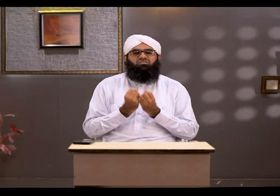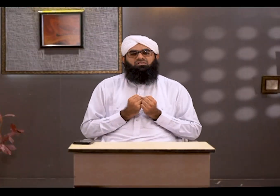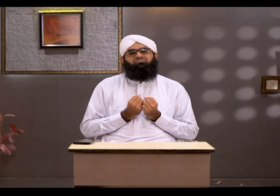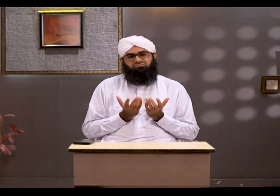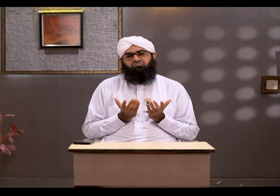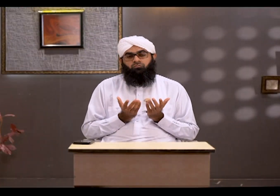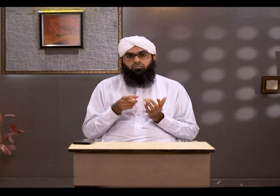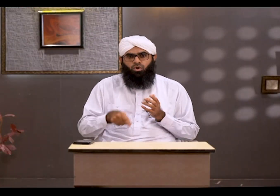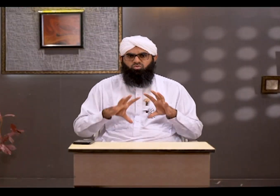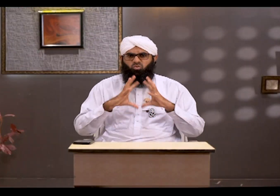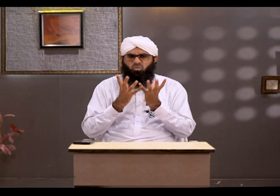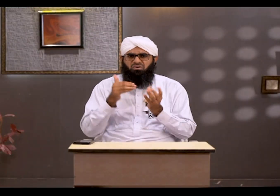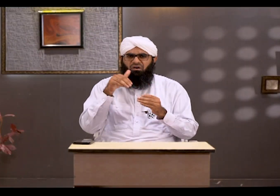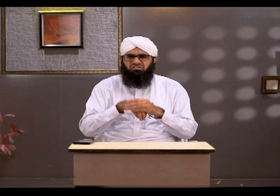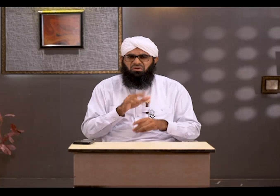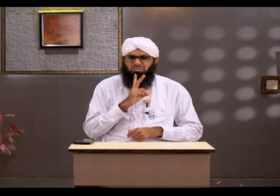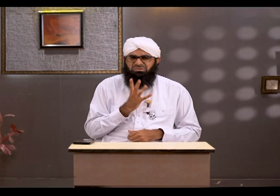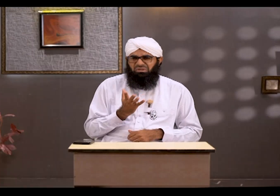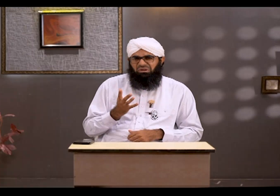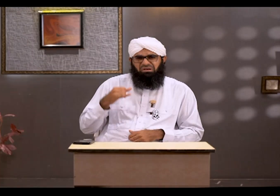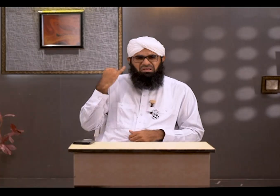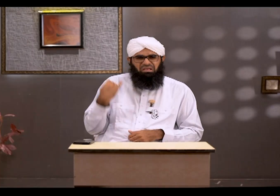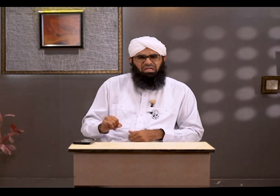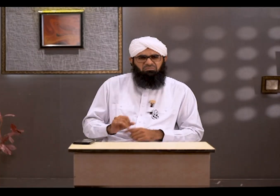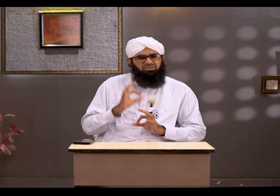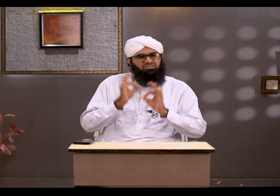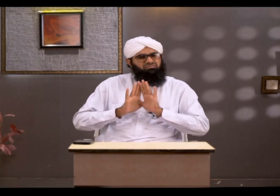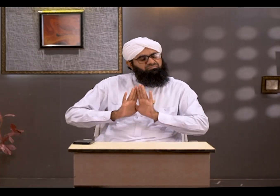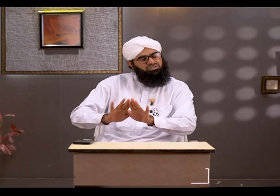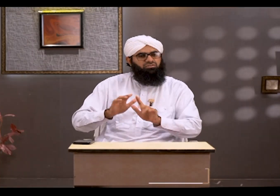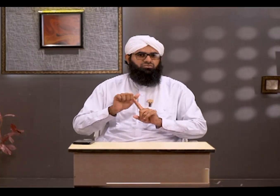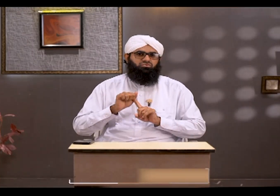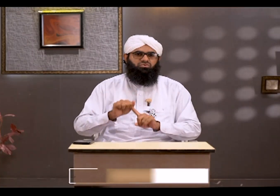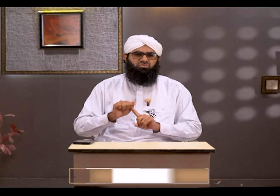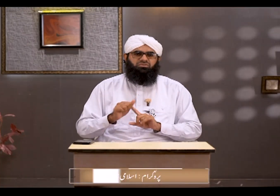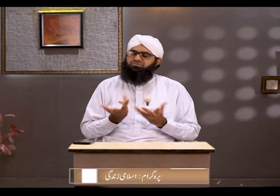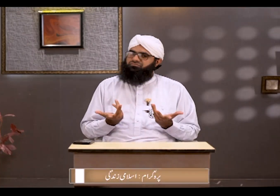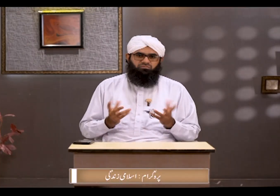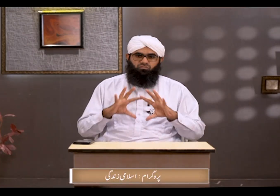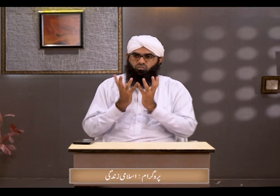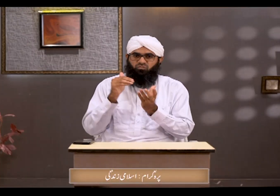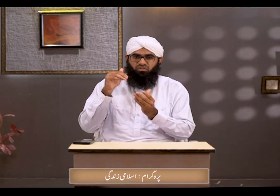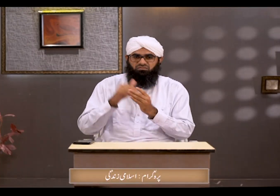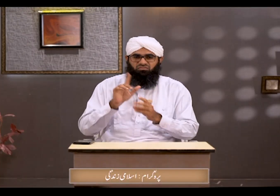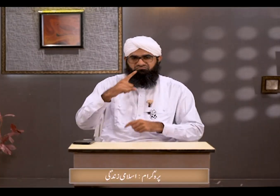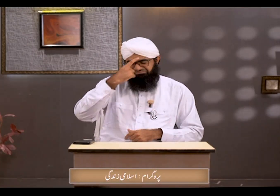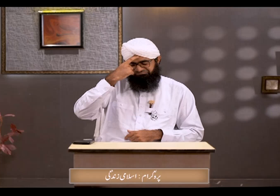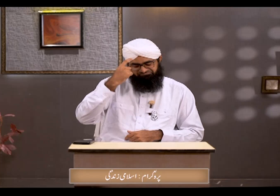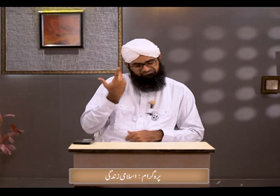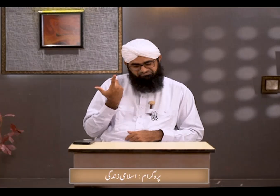کی بے ثباتی یعنی ختم ہو جانے والی کا حقیقی معنوں میں احساس ہو جائے۔ کاش کاش کاش برے خاتمے